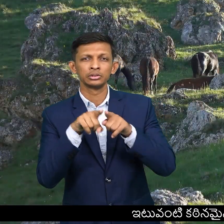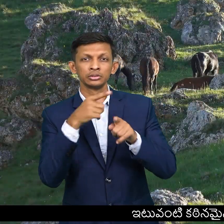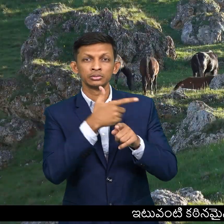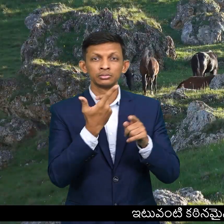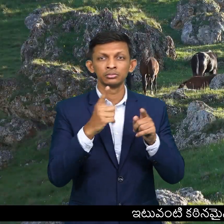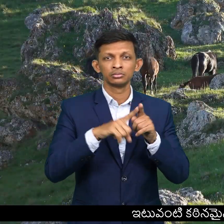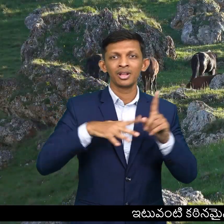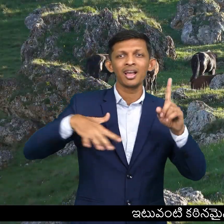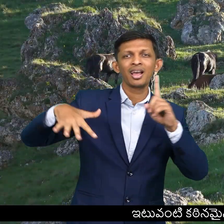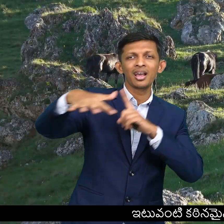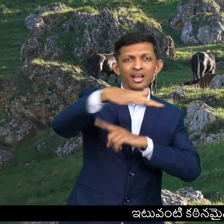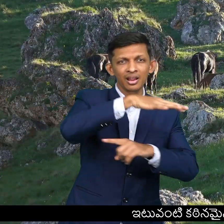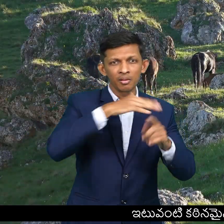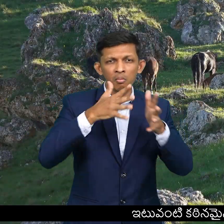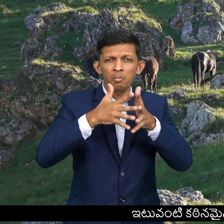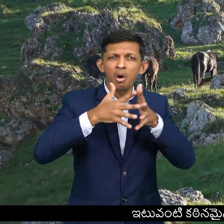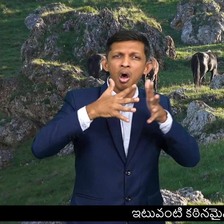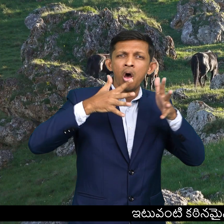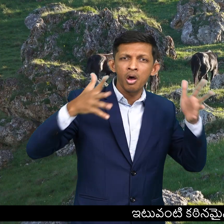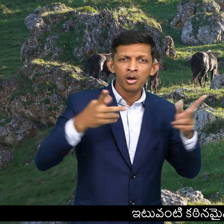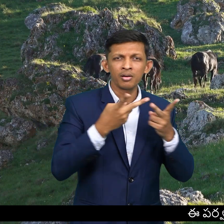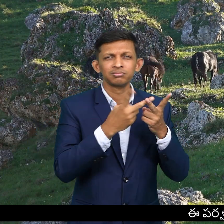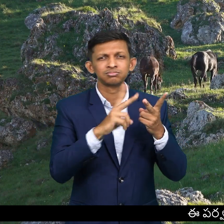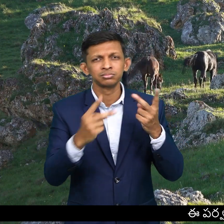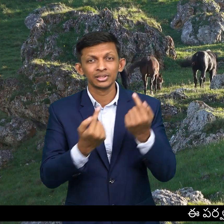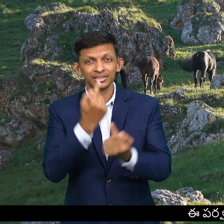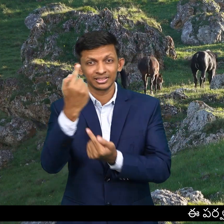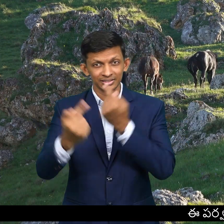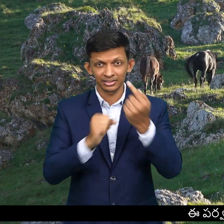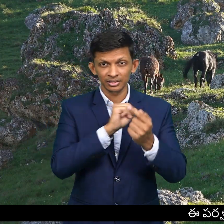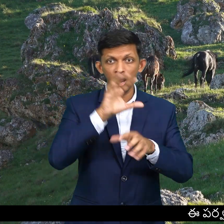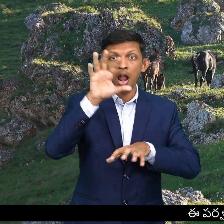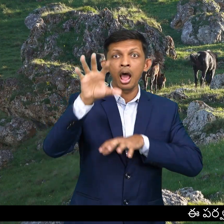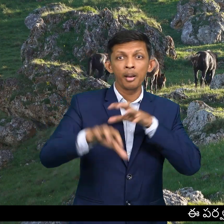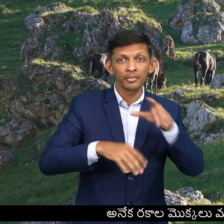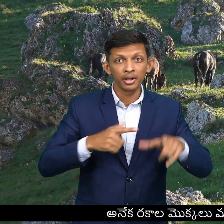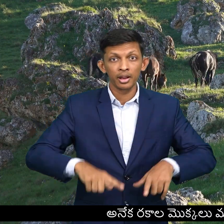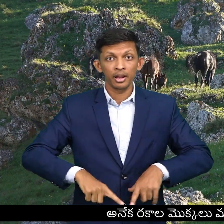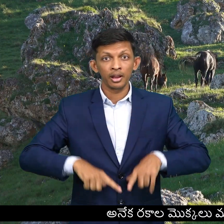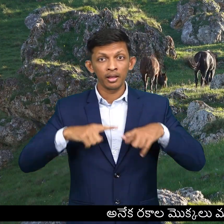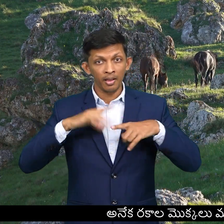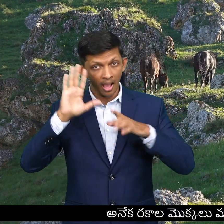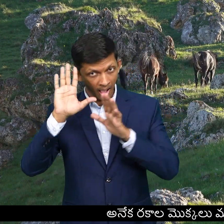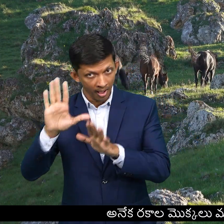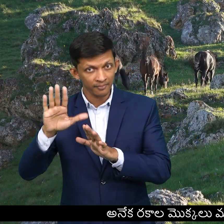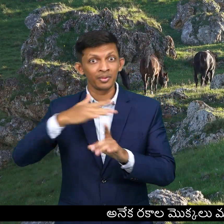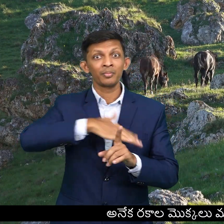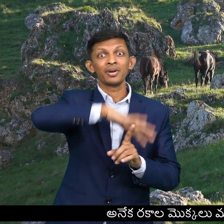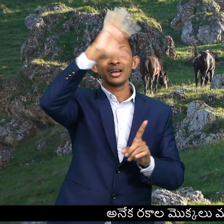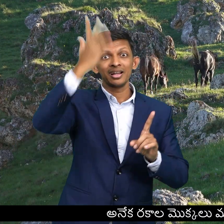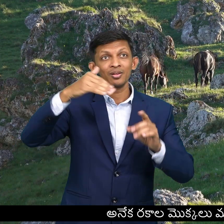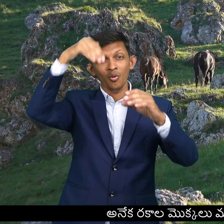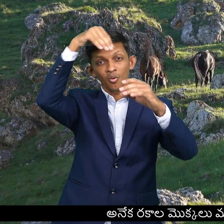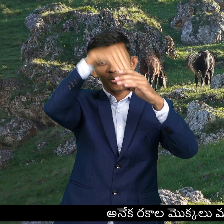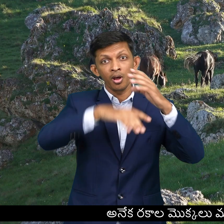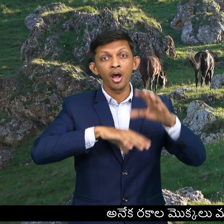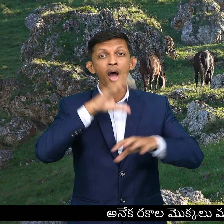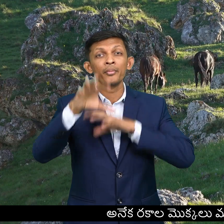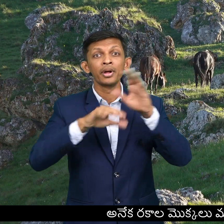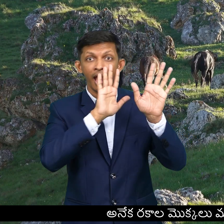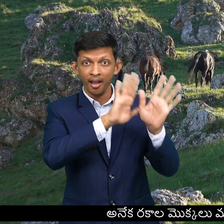ఇటువంటి కఠినమైన పరిస్థితులు ఉన్నప్పటికీ ఈ పర్వత ప్రాంతాలలో అనేక రకాల మొక్కలు మరియు